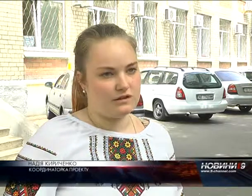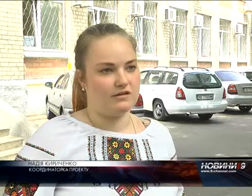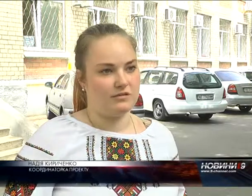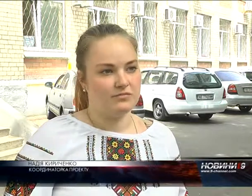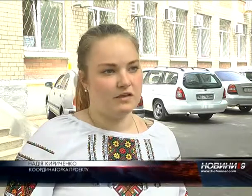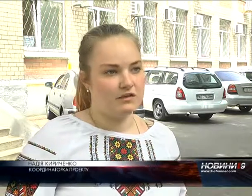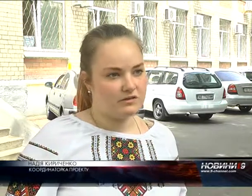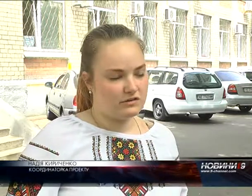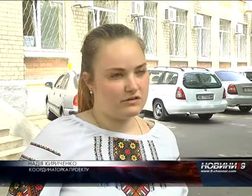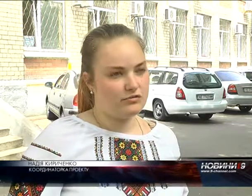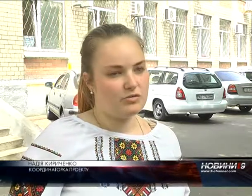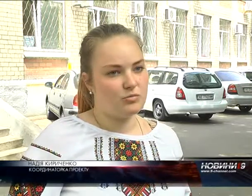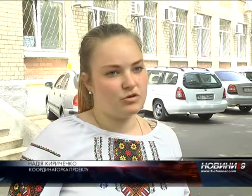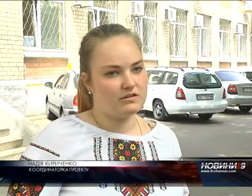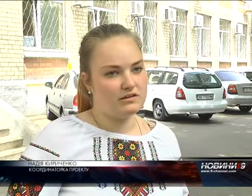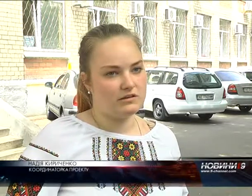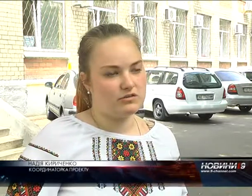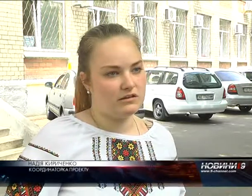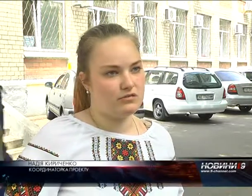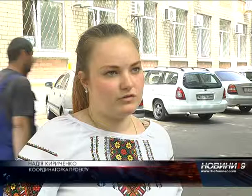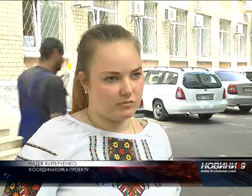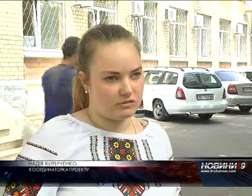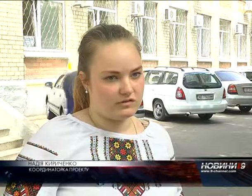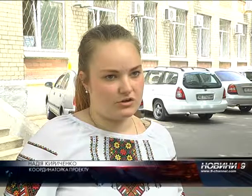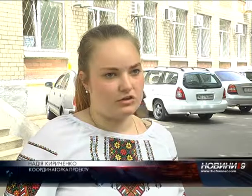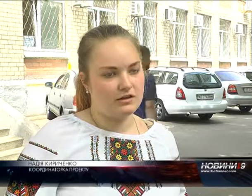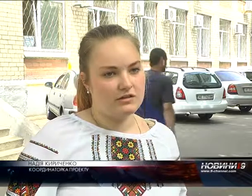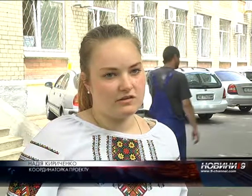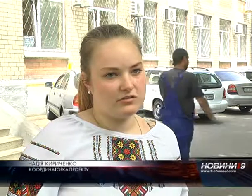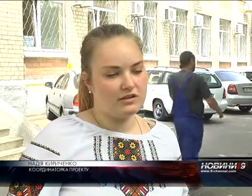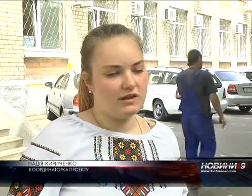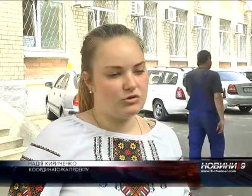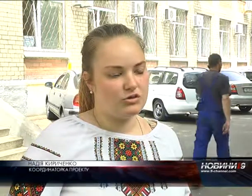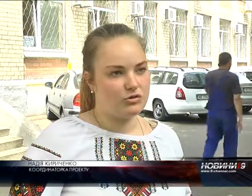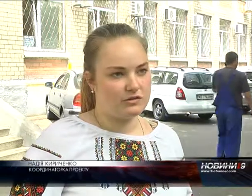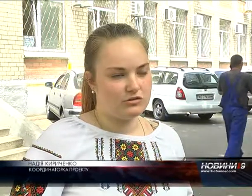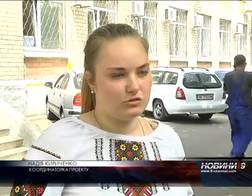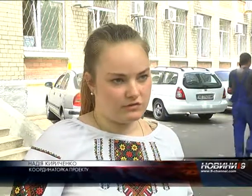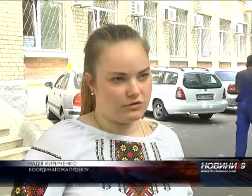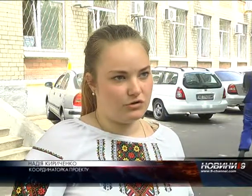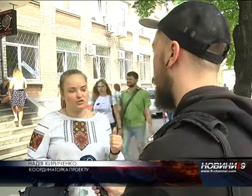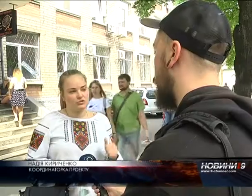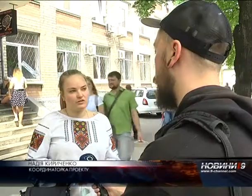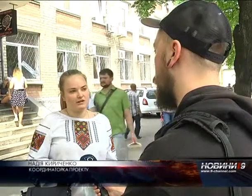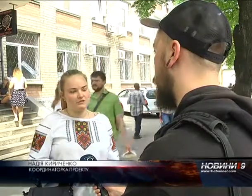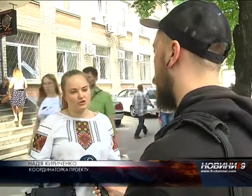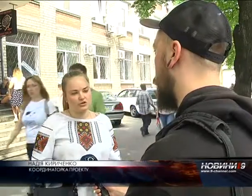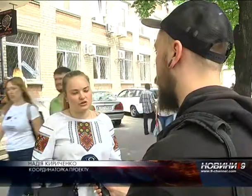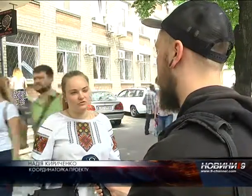зареєструватися. Реєстраційні форми можна знайти на сторінці у Фейсбуці нашій. Це сторінка молодіжного центру «Освіторіум». Зараз ми набираємо групу